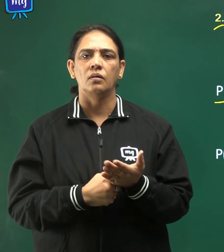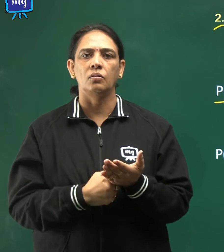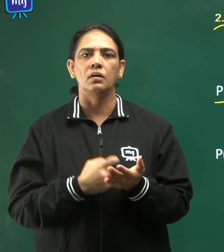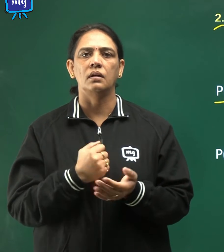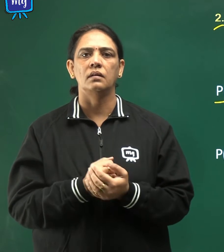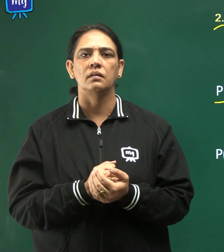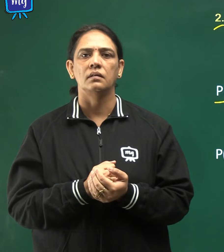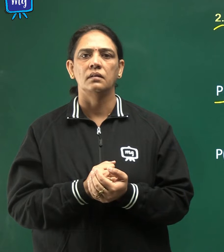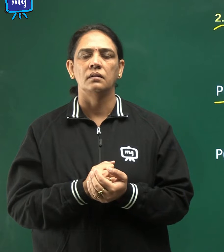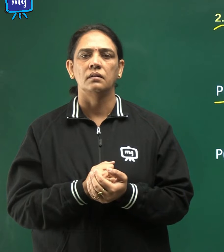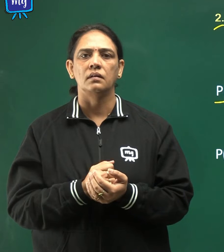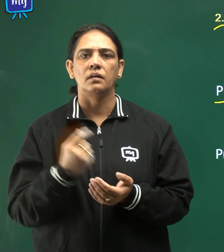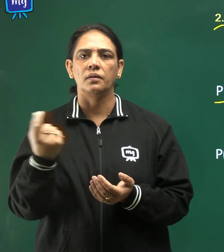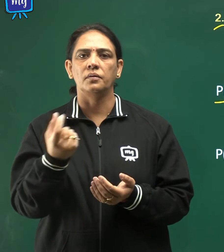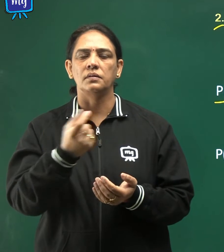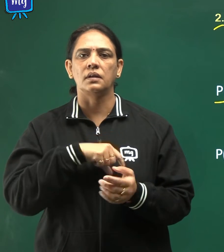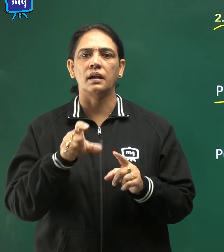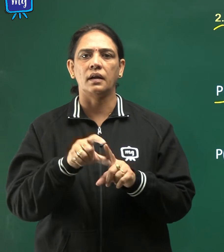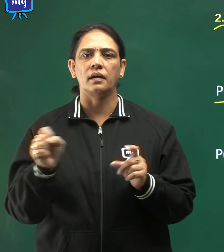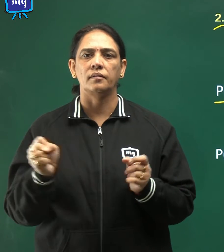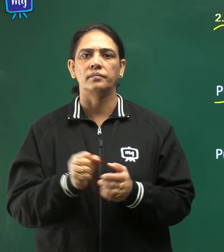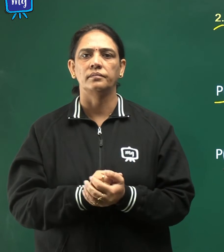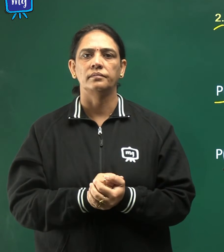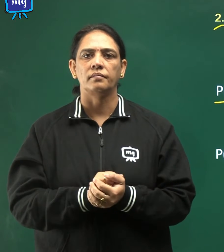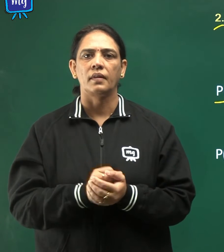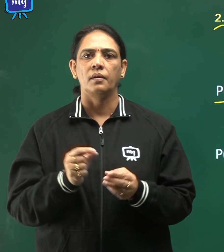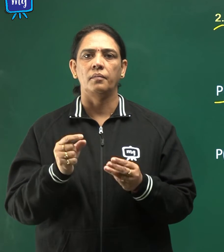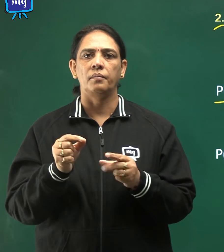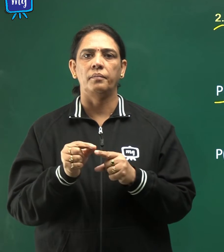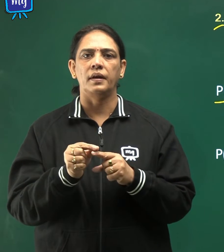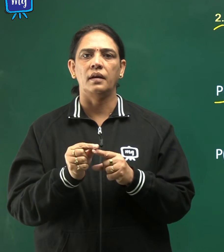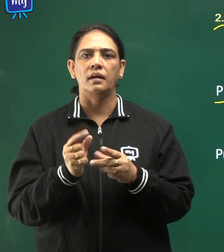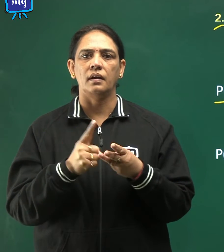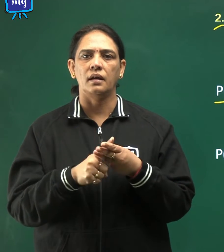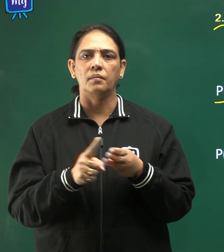सूत्र यूज करेंगे। पीई बराबर